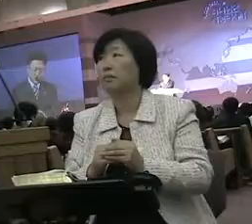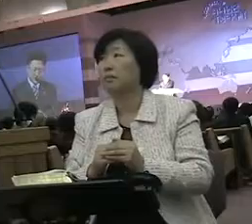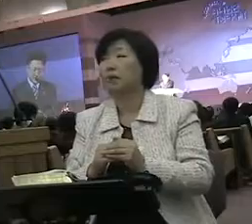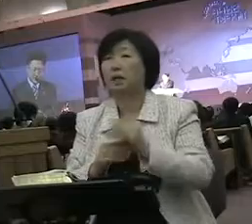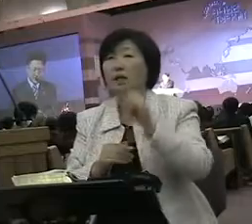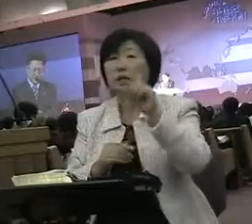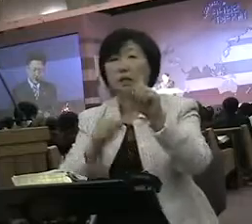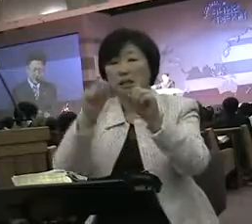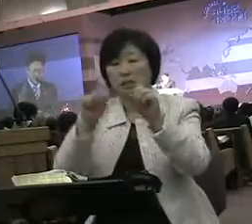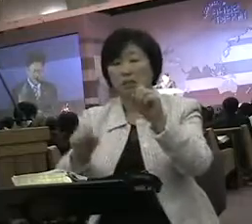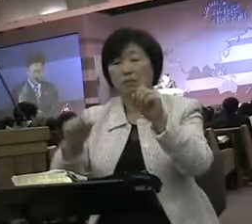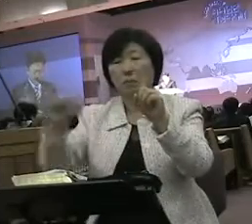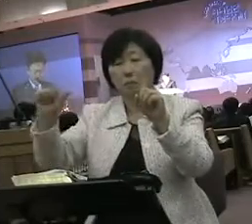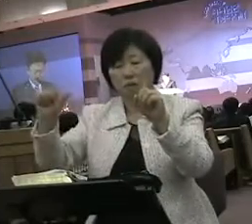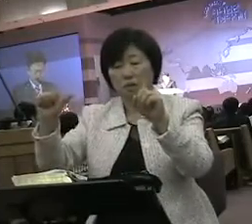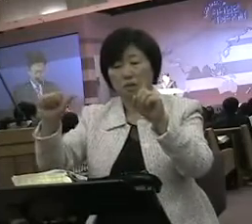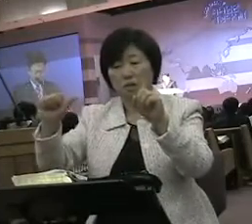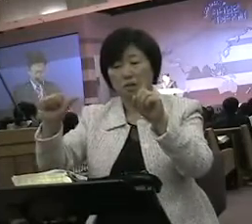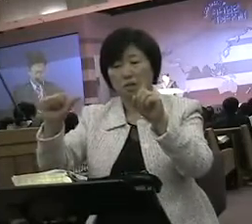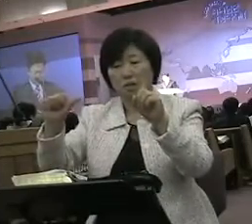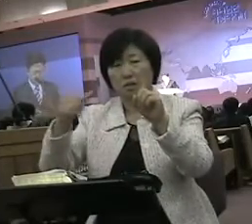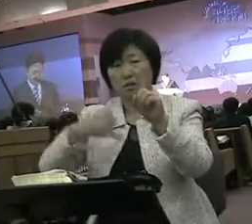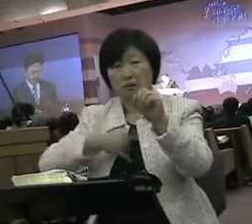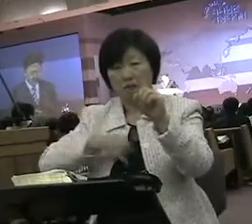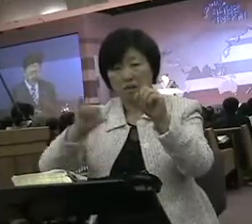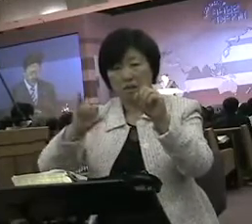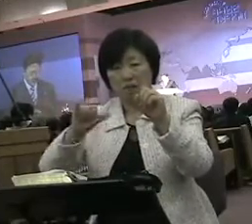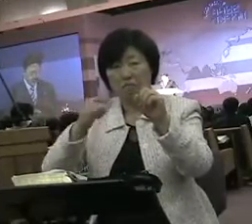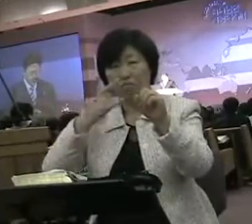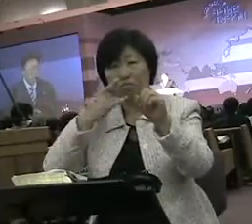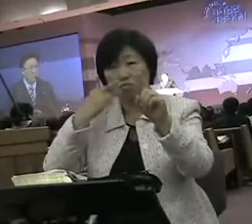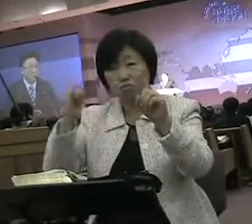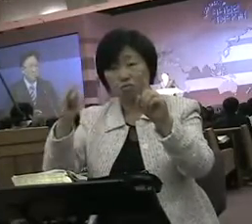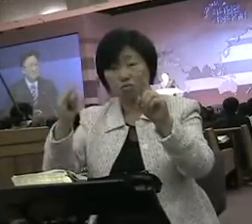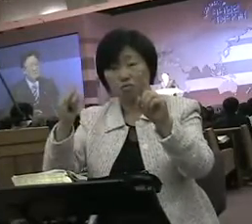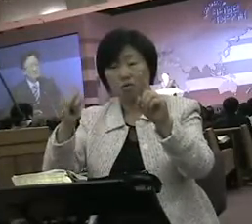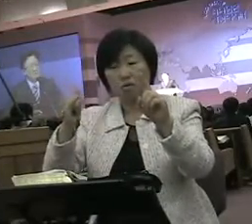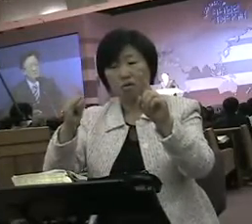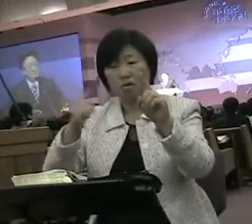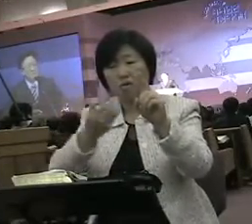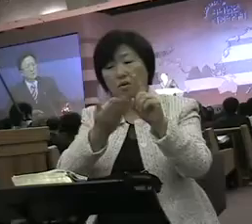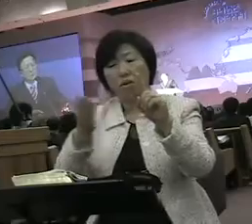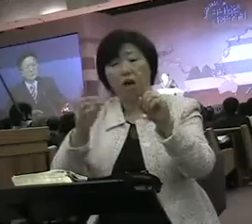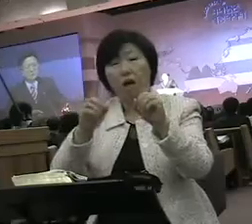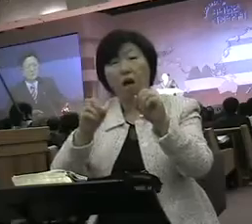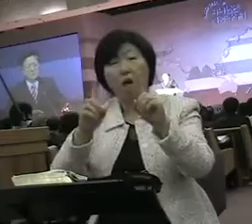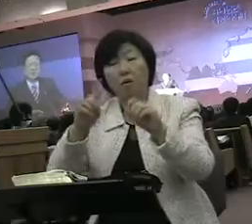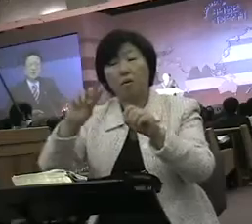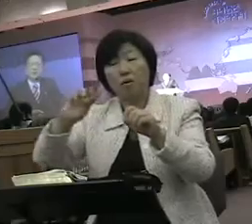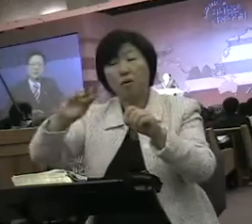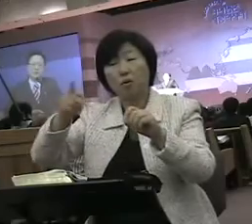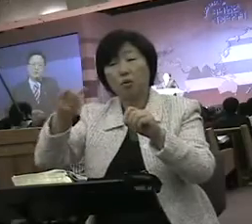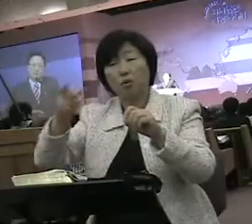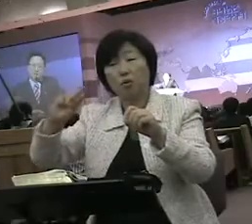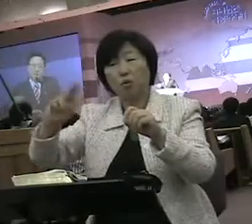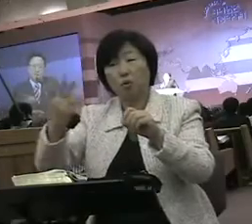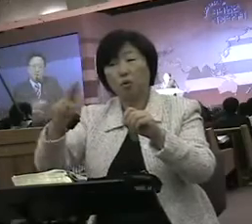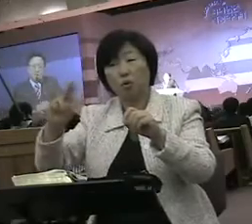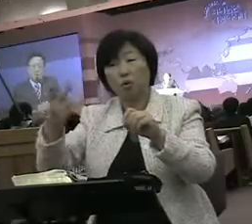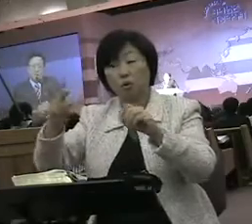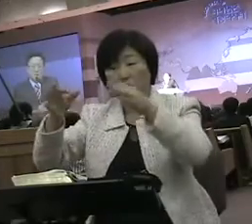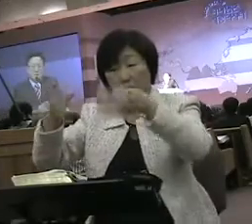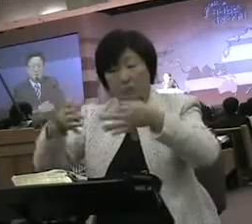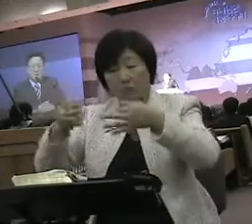우리 1.5세 자녀들 가지고 있는 우리 부모님들, 여러분 한번 돌아보십시오. 여러분의